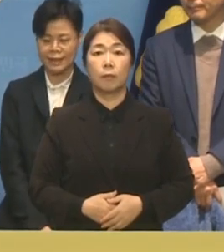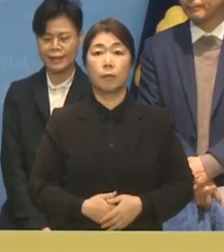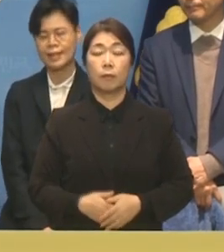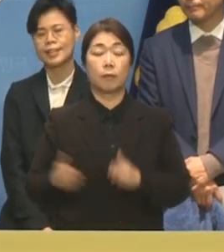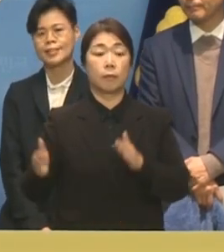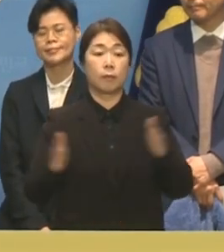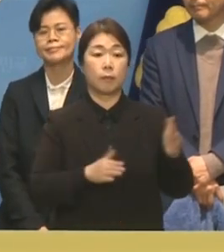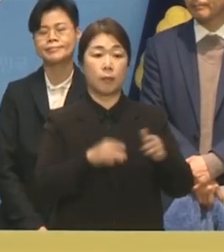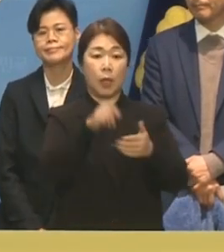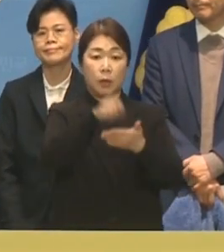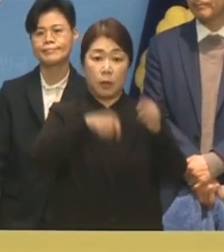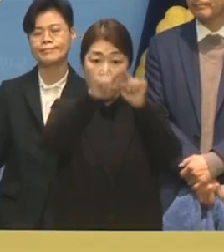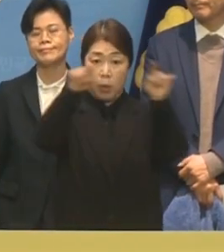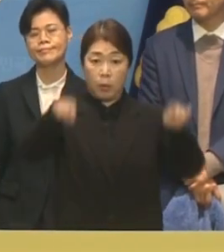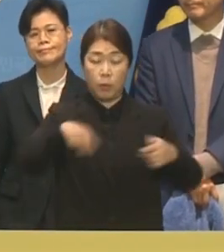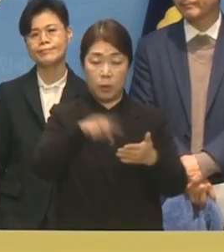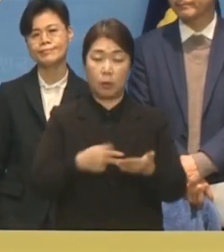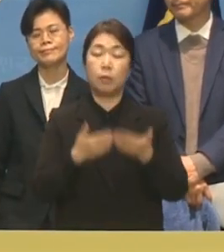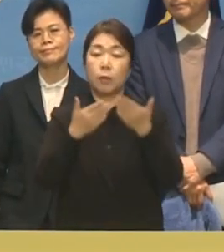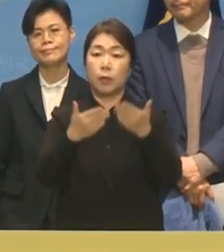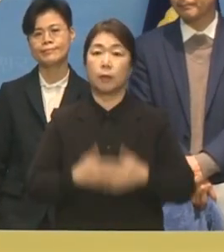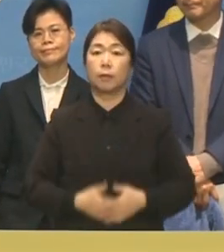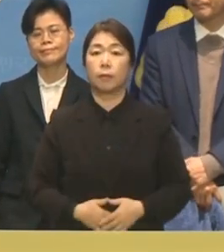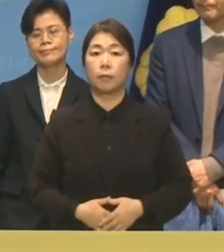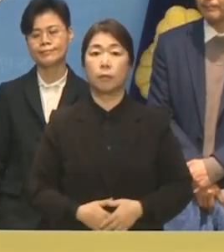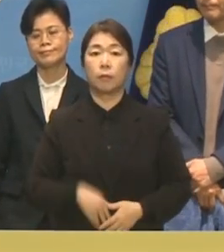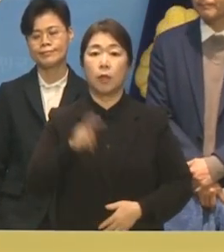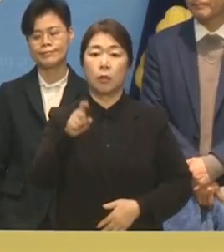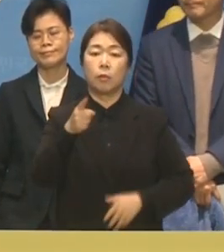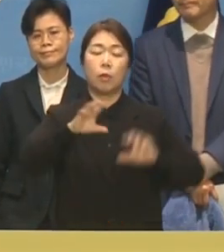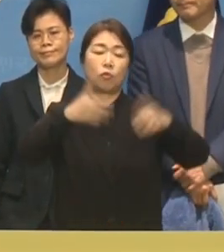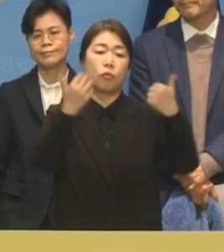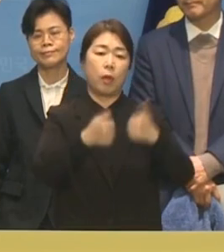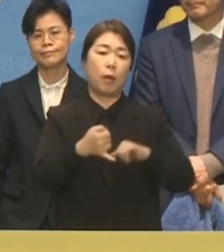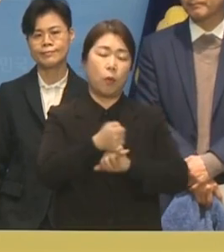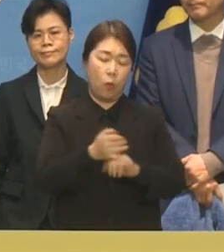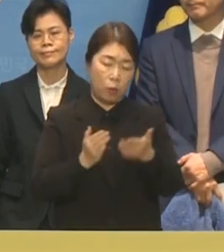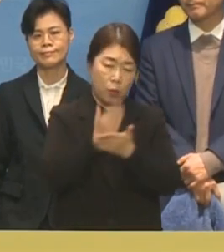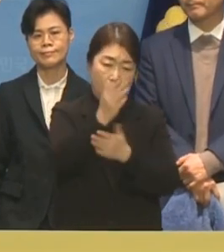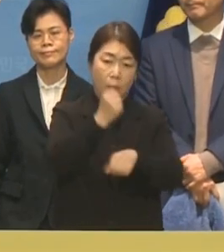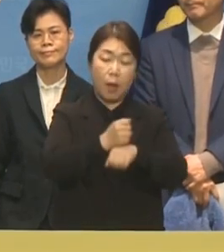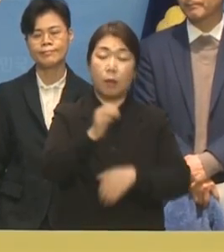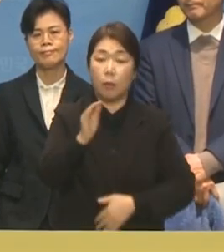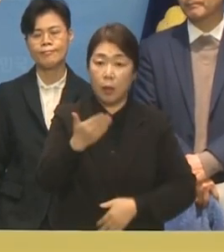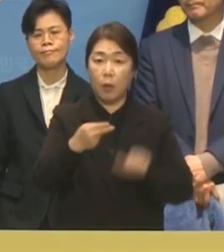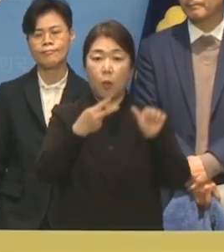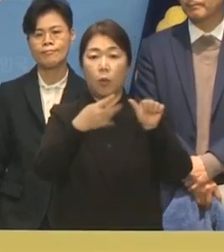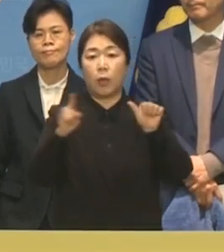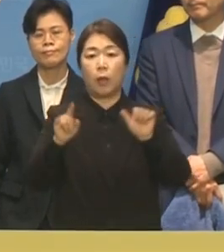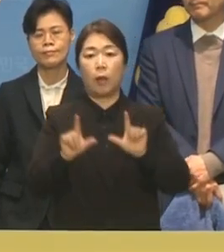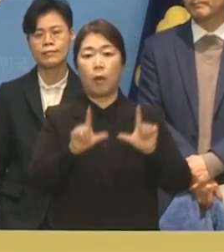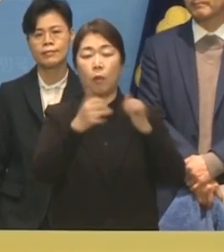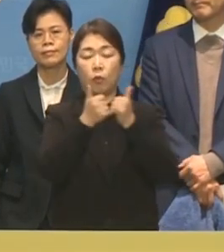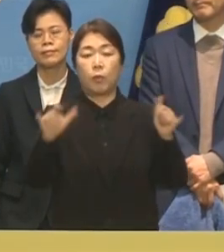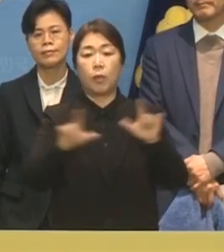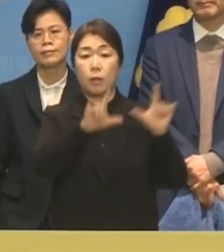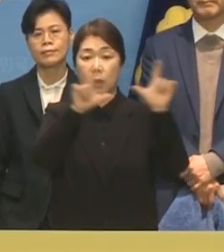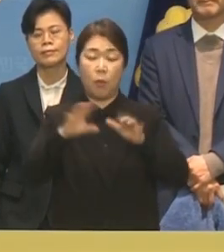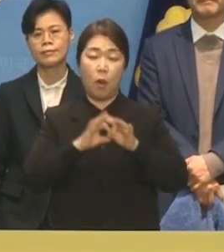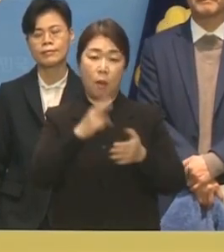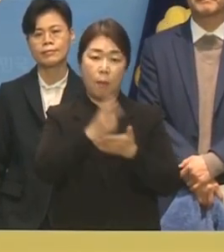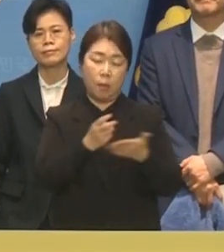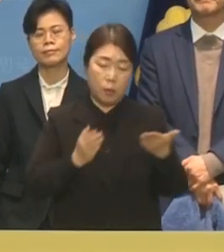이어서 기자회견문 낭독을 하겠습니다. 21대 국회가 꼭 통과해야 할 5대 민생법안